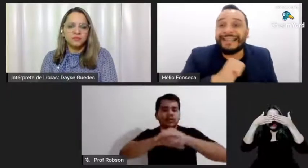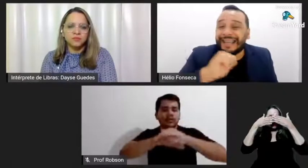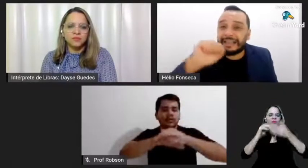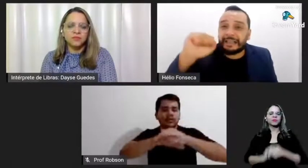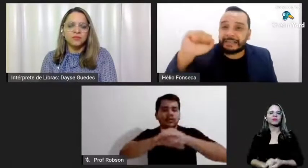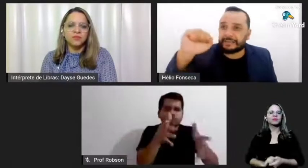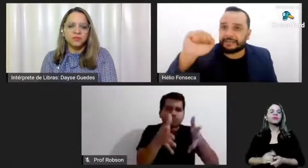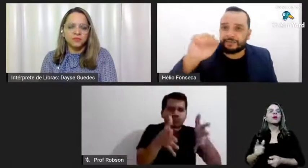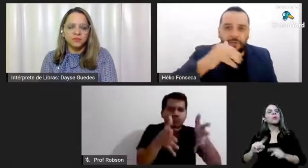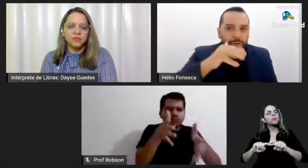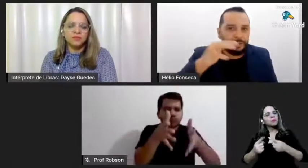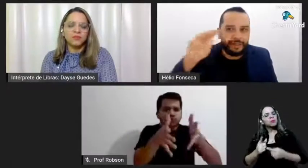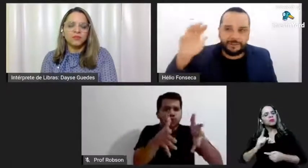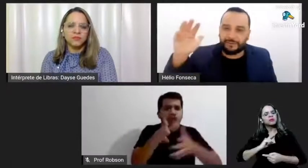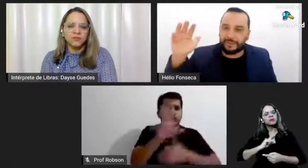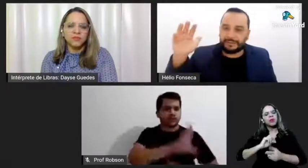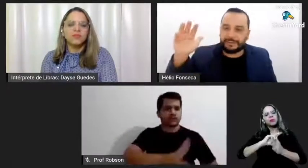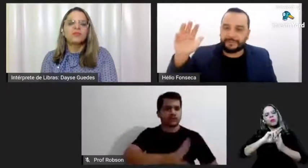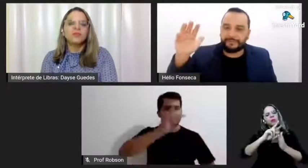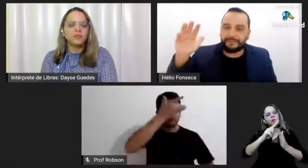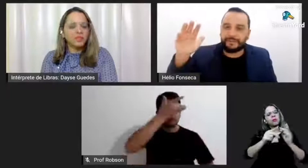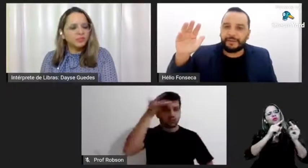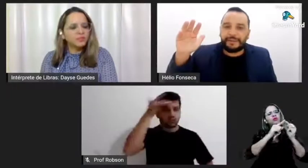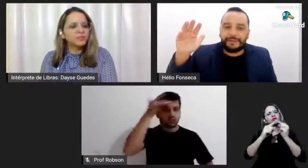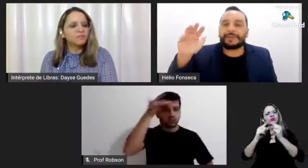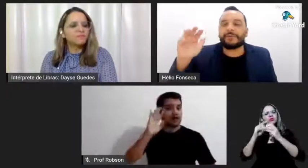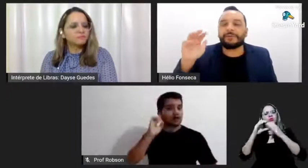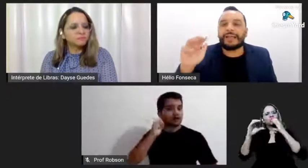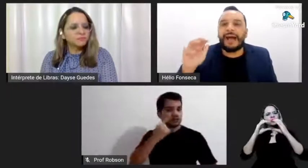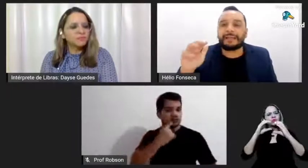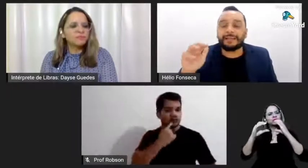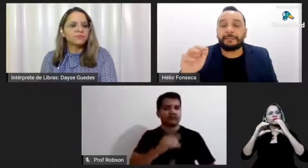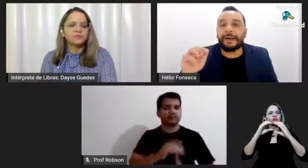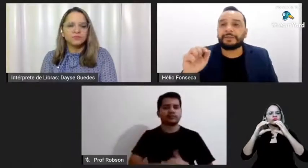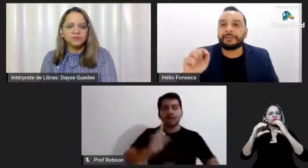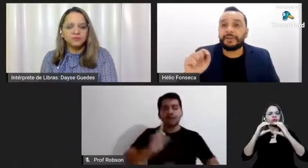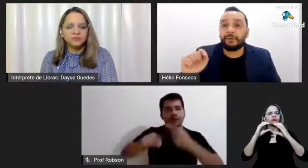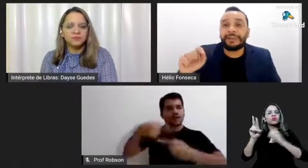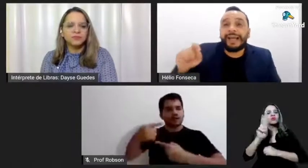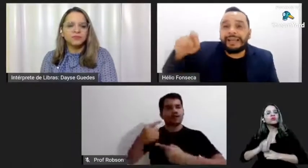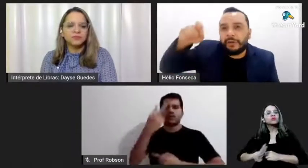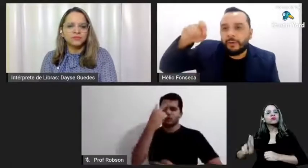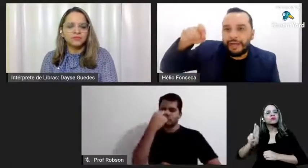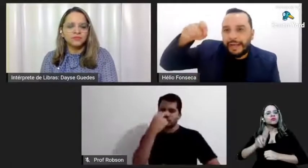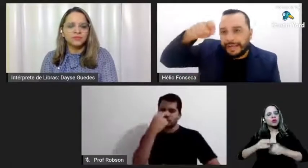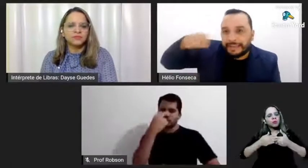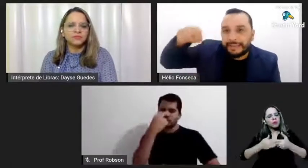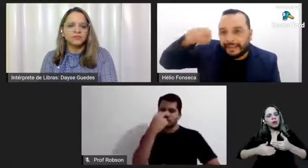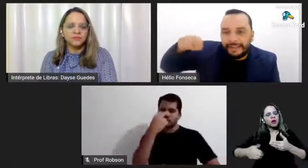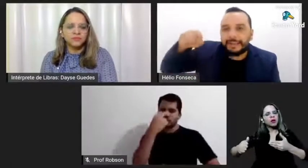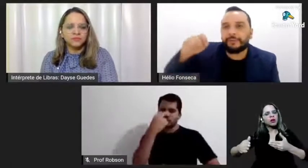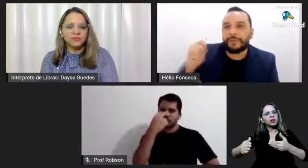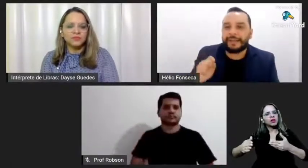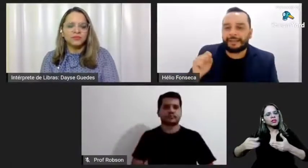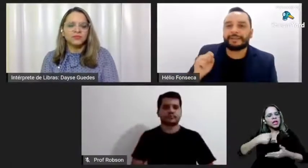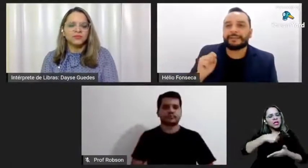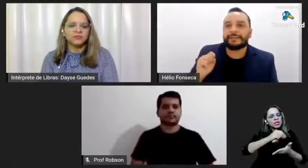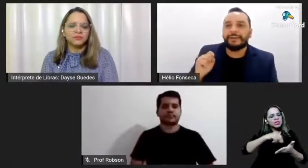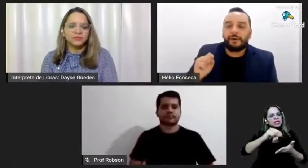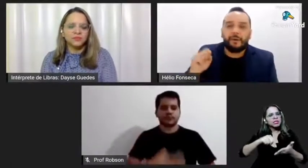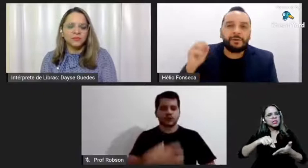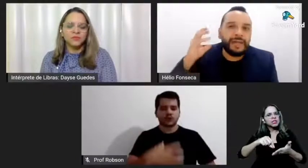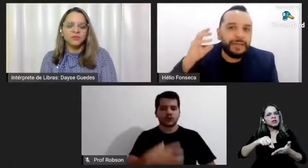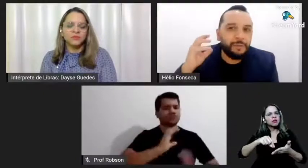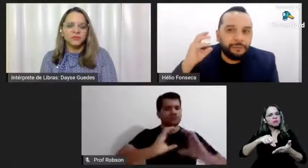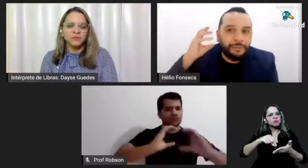outras dezenas de comunicações que são usadas a partir ou da língua escrita do